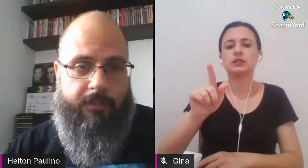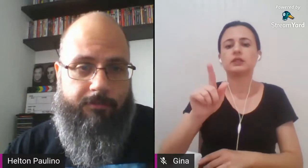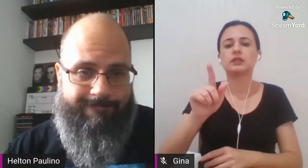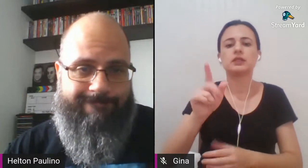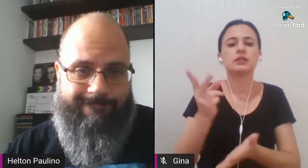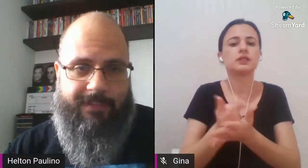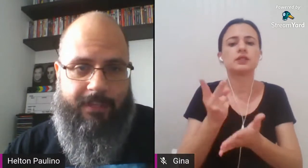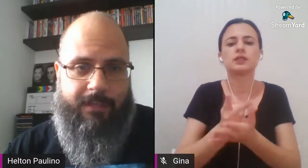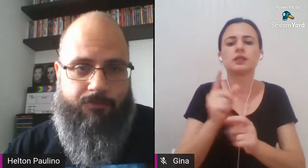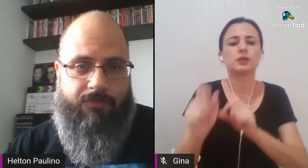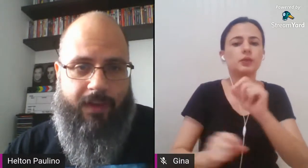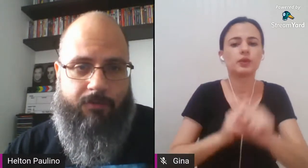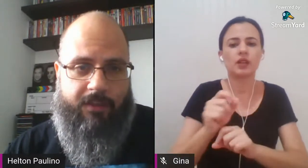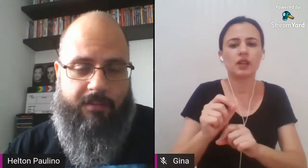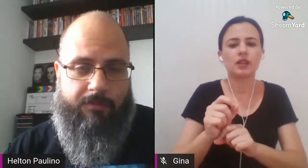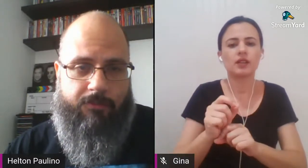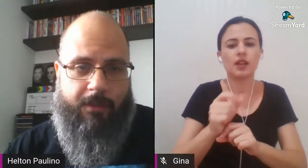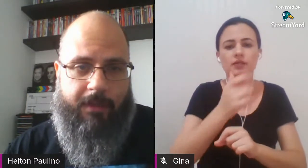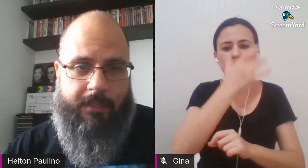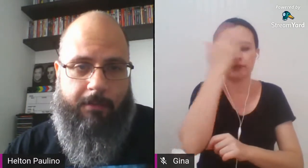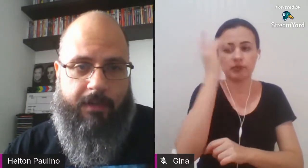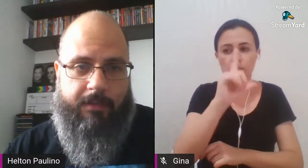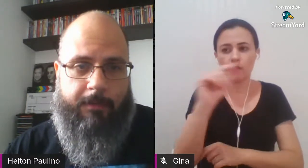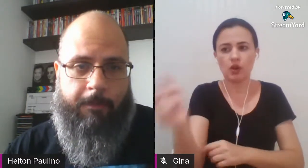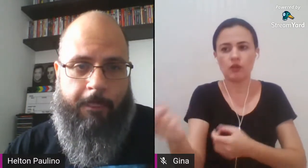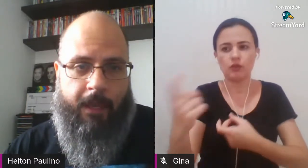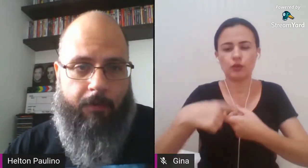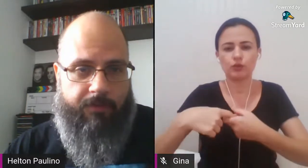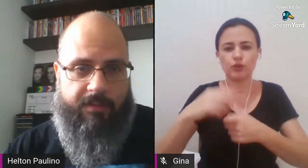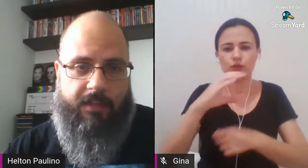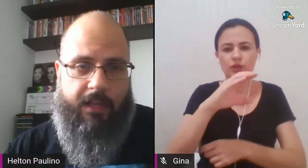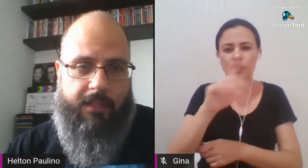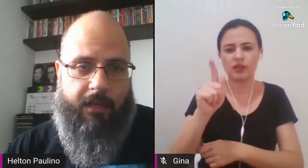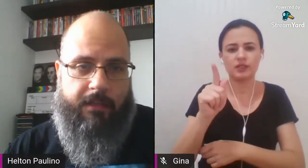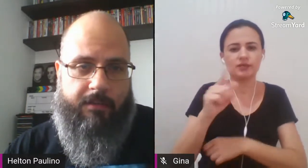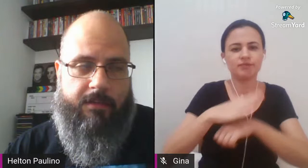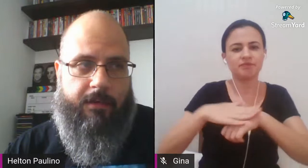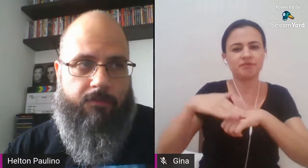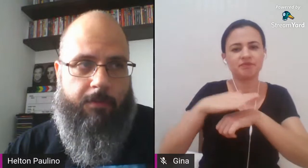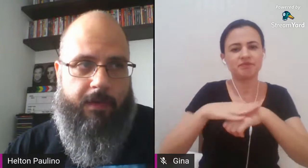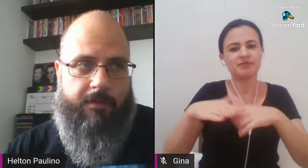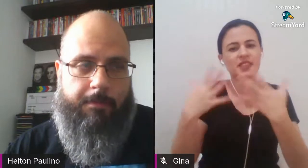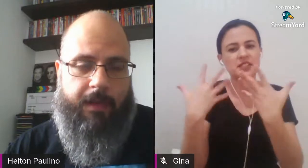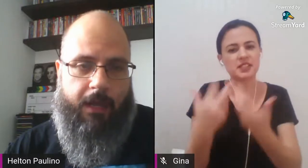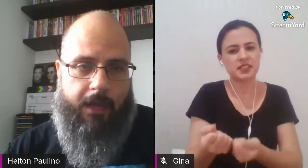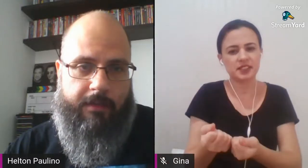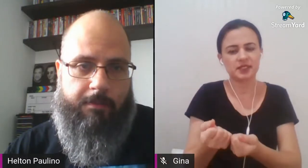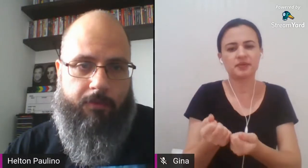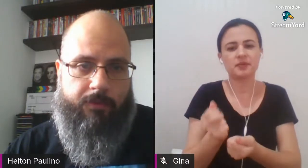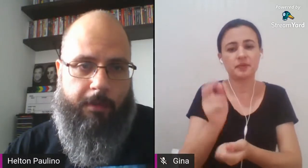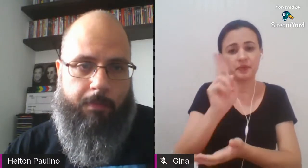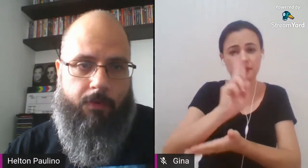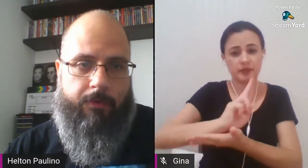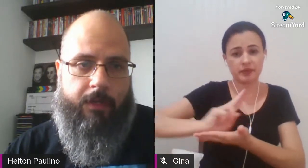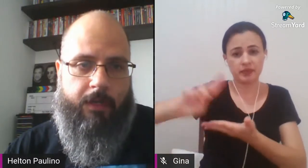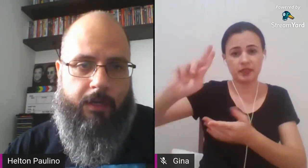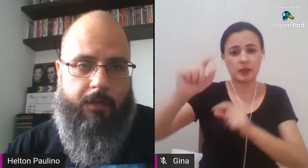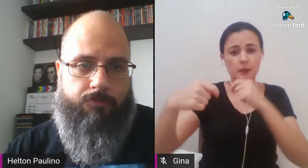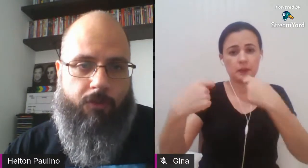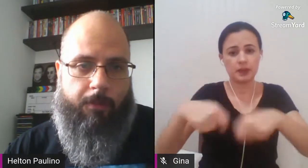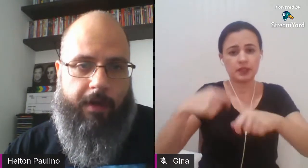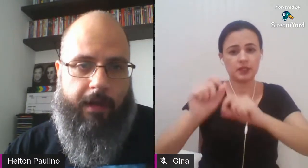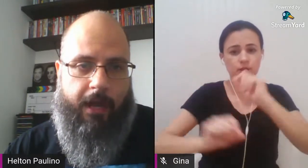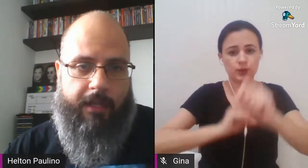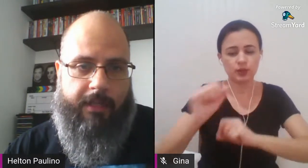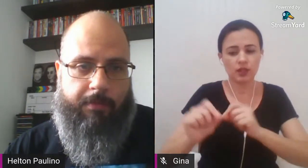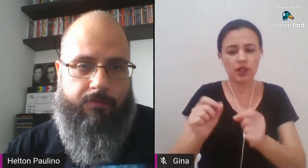retornam. E isso vem acontecendo sistematicamente. A universidade, ela tem que se transformar nesse pilar, nesse ponto de apoio, não